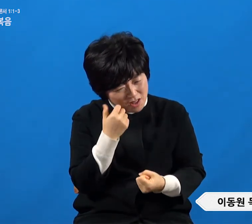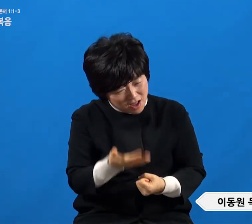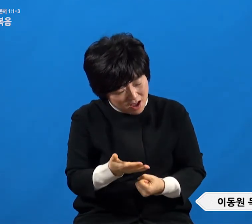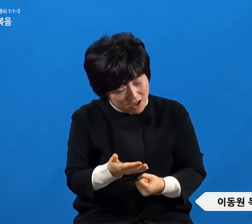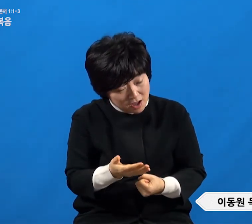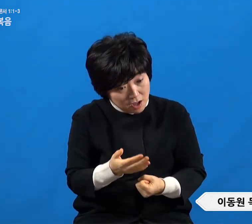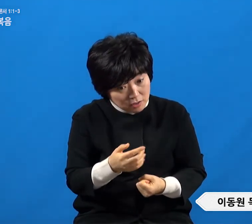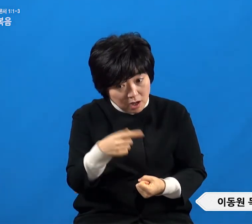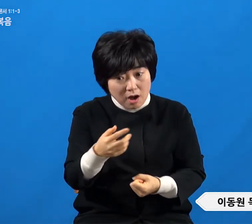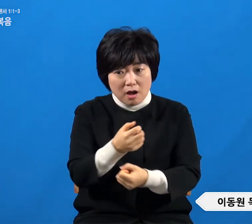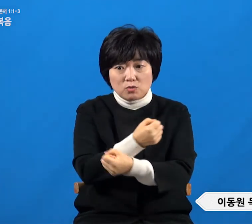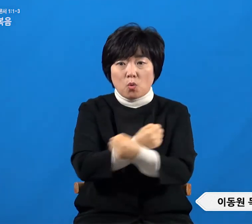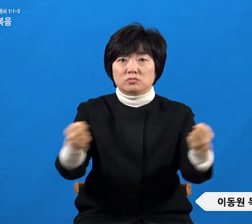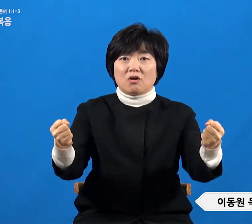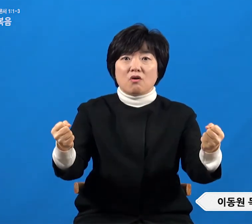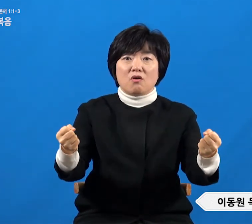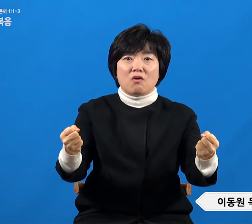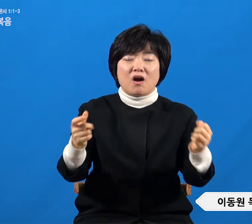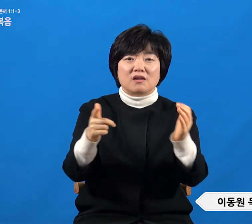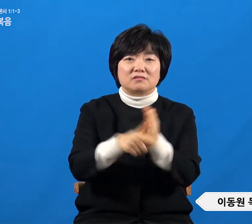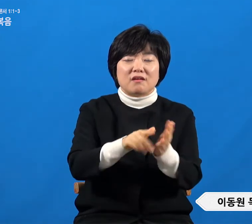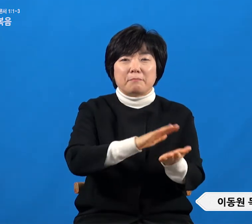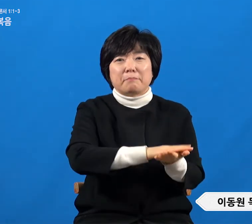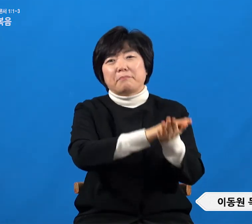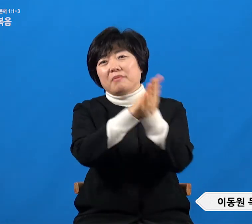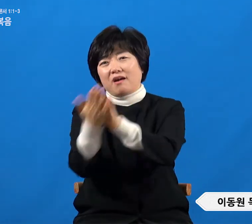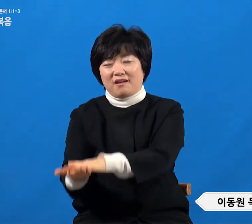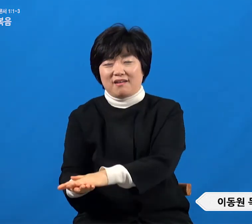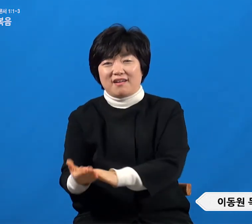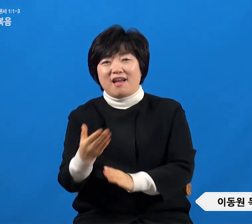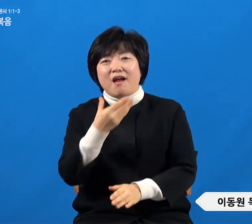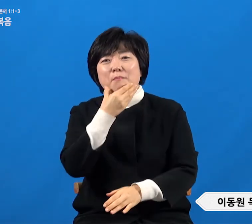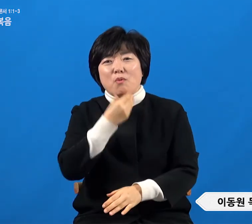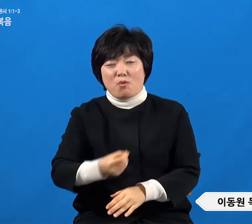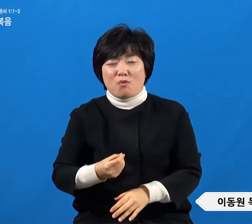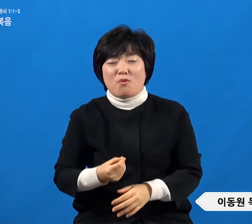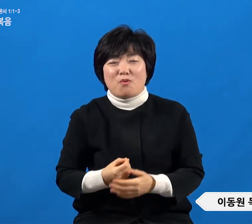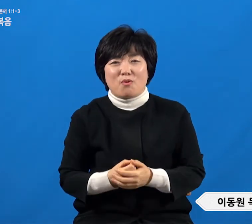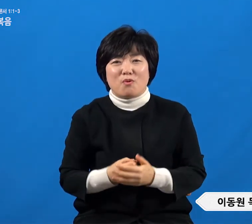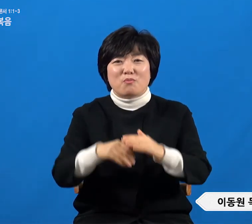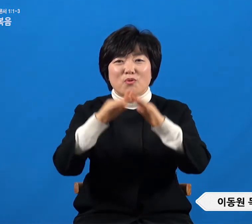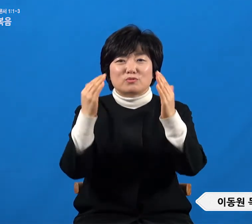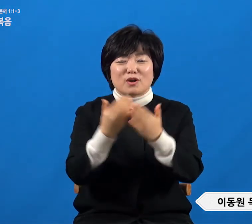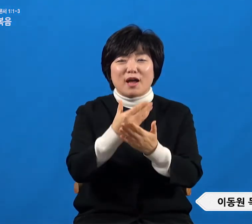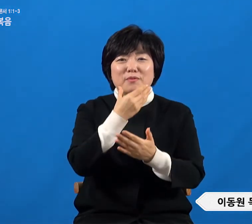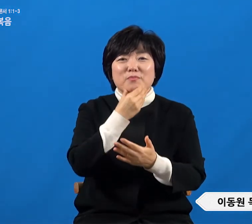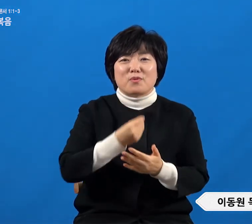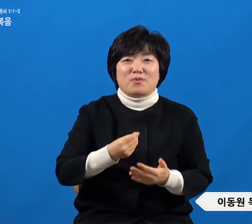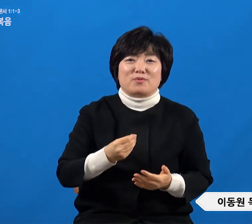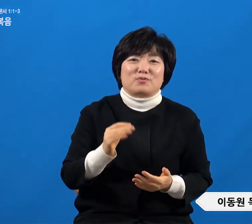순간 일시에 모든 것이 변하고 말았어요. 그리고 일시에 모든 사람이 행복해집니다.